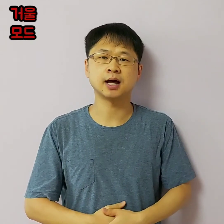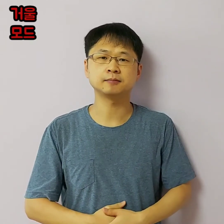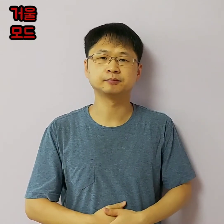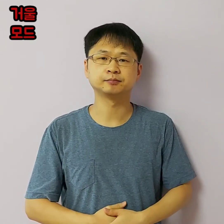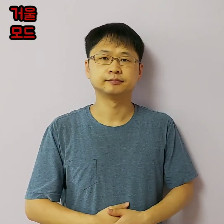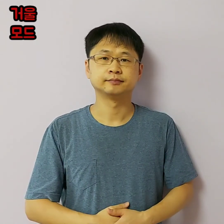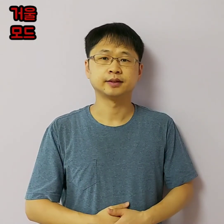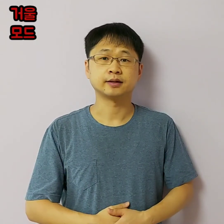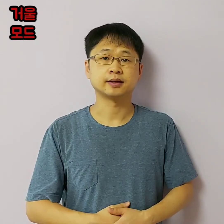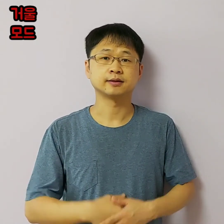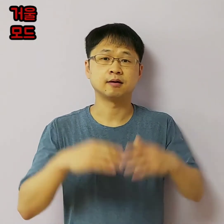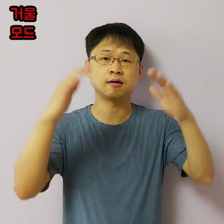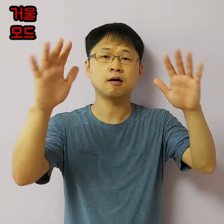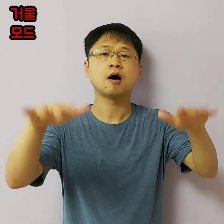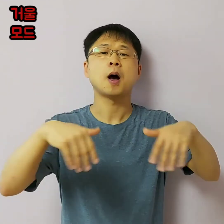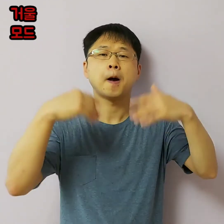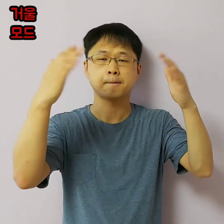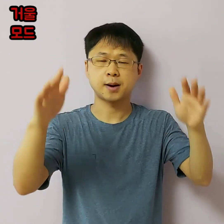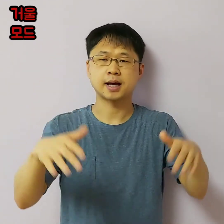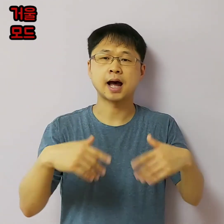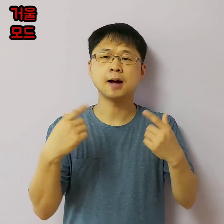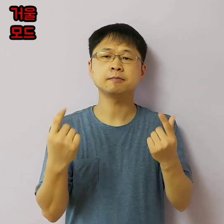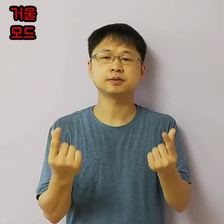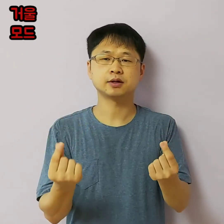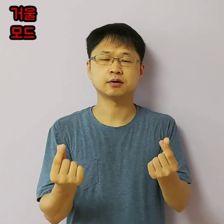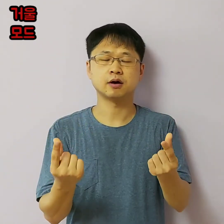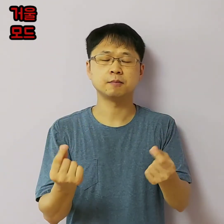됩니다. 네, 그래서 바람처럼,